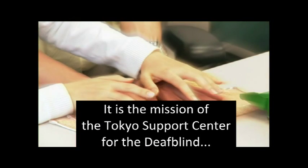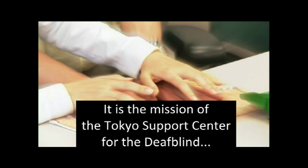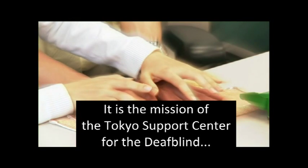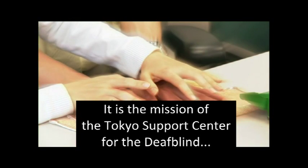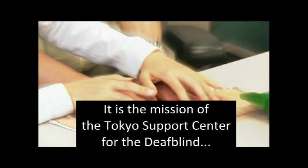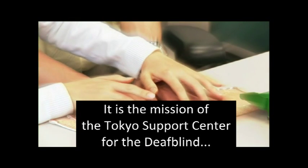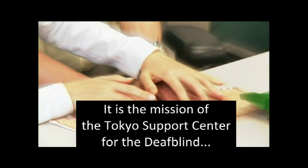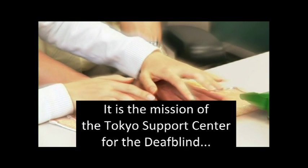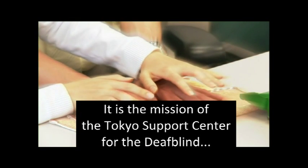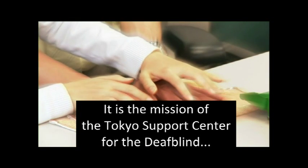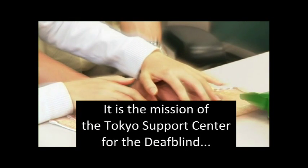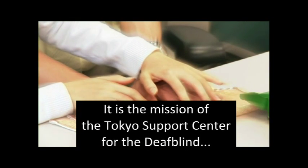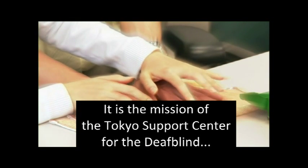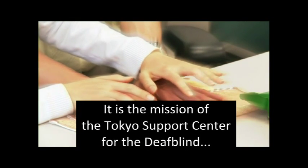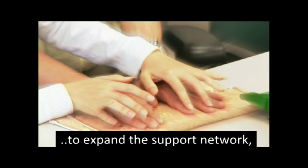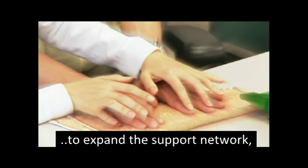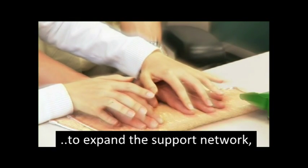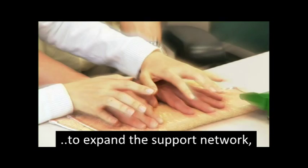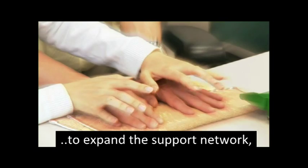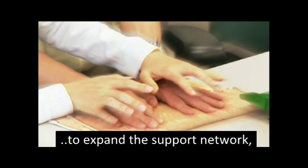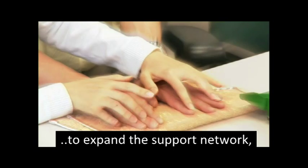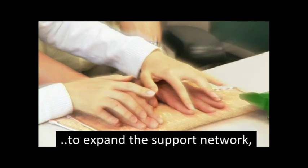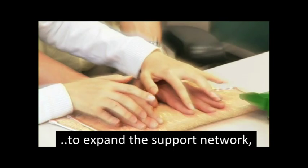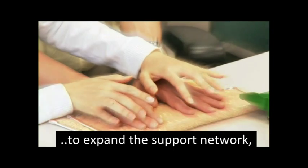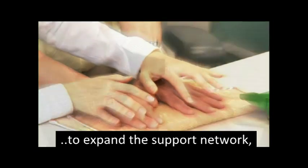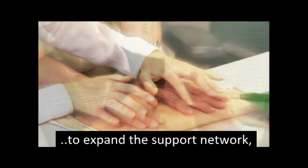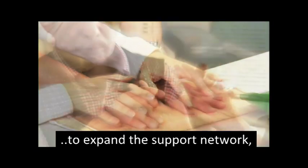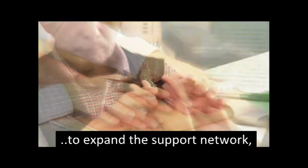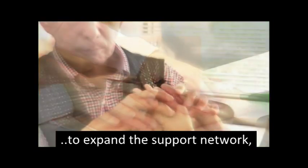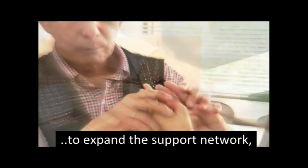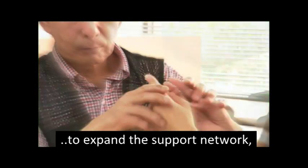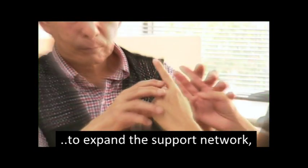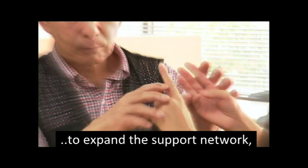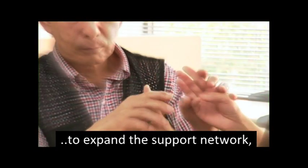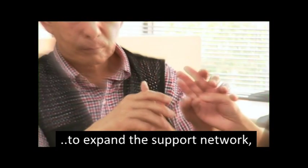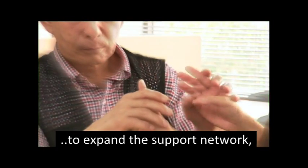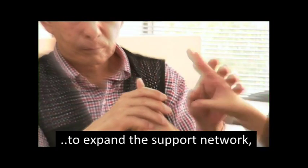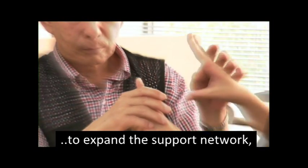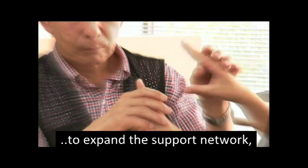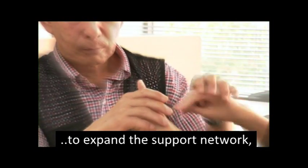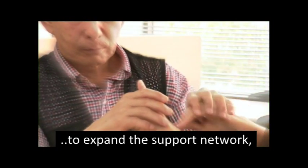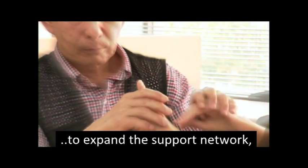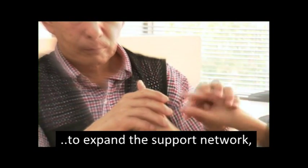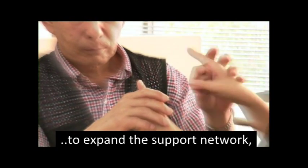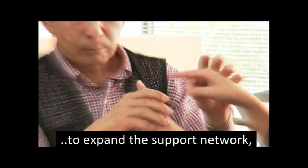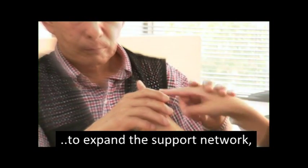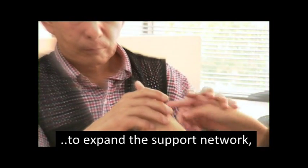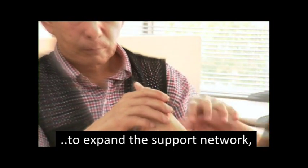輪を広げ、盲ろう者一人一人を総合的にサポートします。